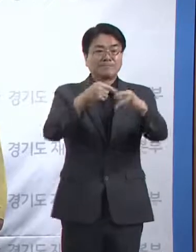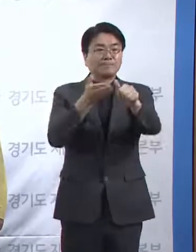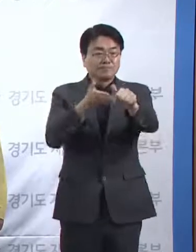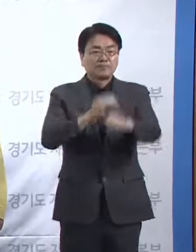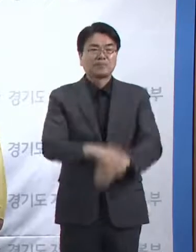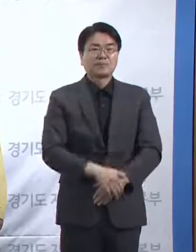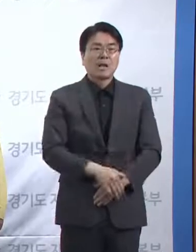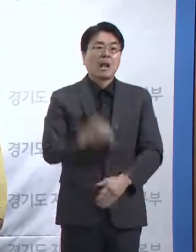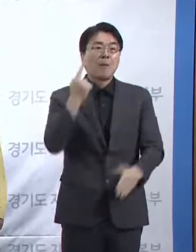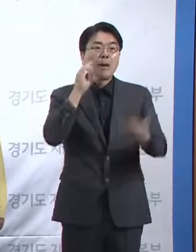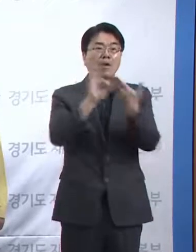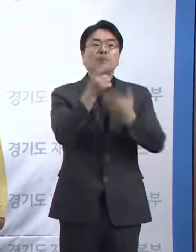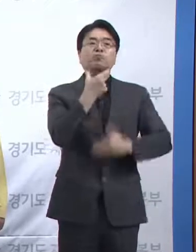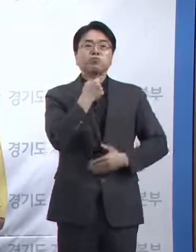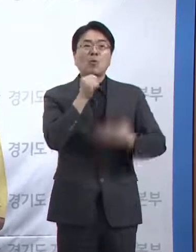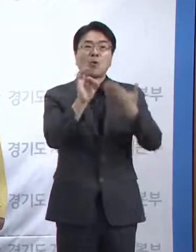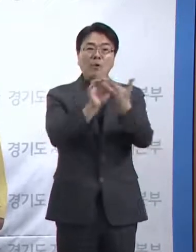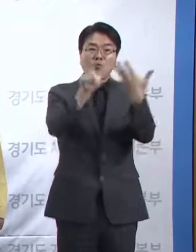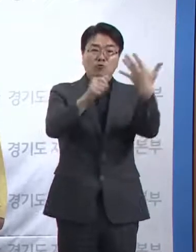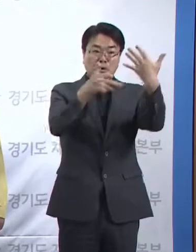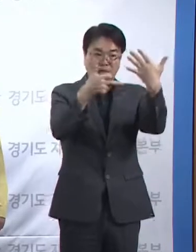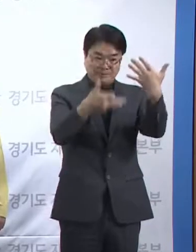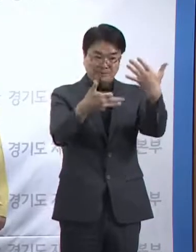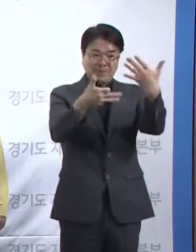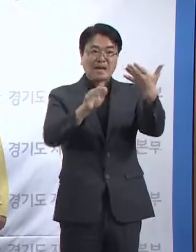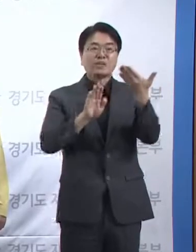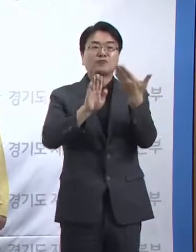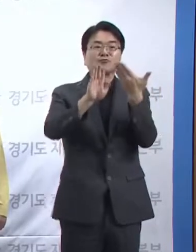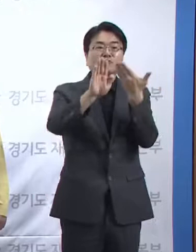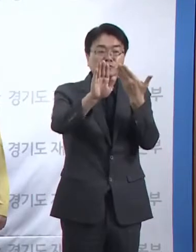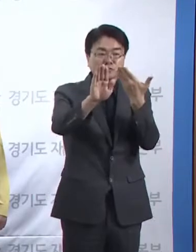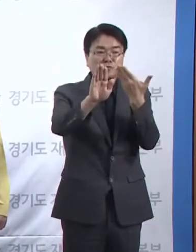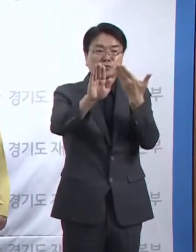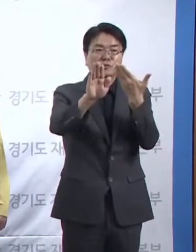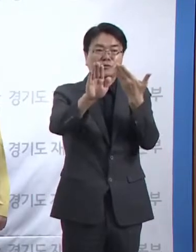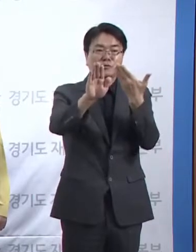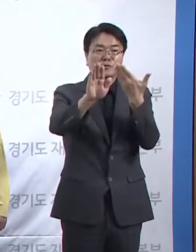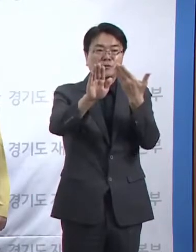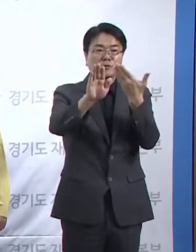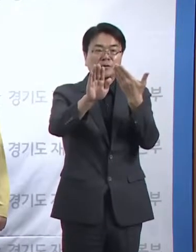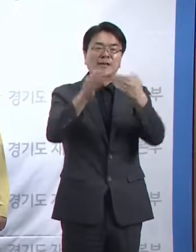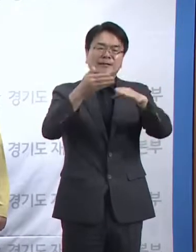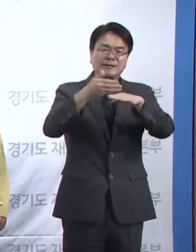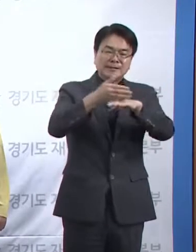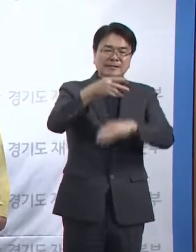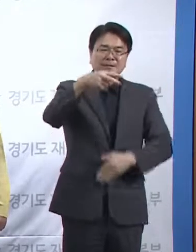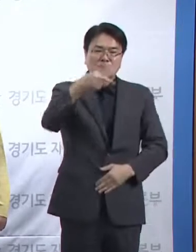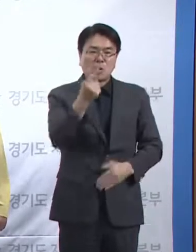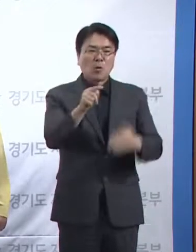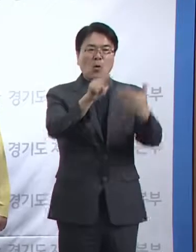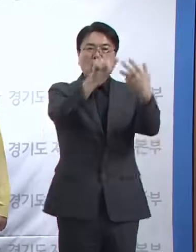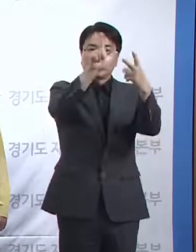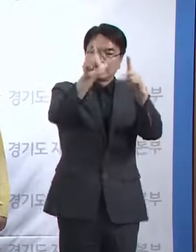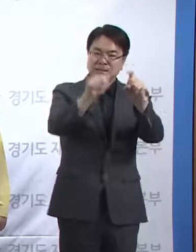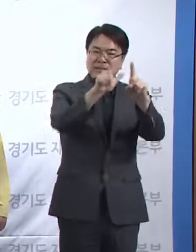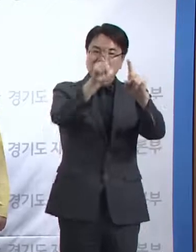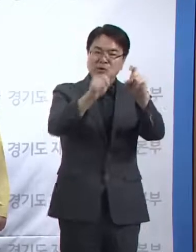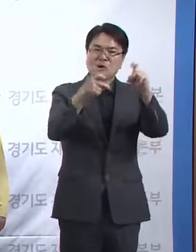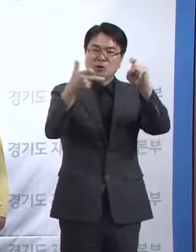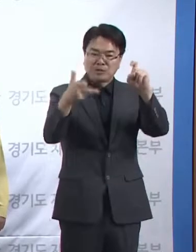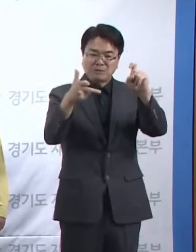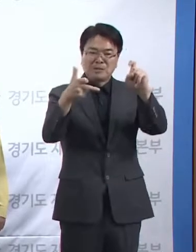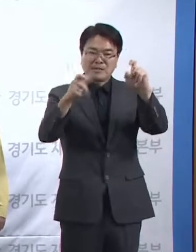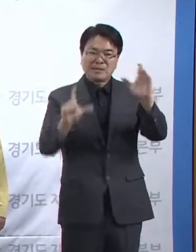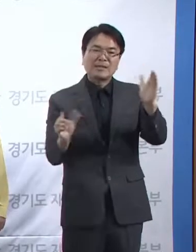혜택을 받으시려면 9월 18일 이후 사용액 기준으로 늦어도 11월 17일, 즉두달